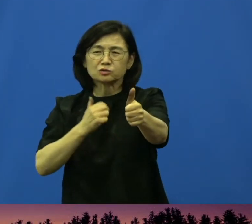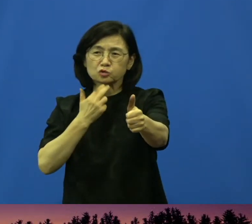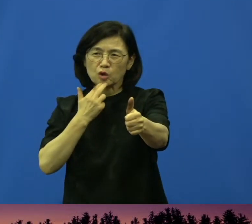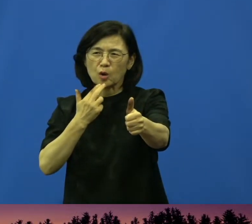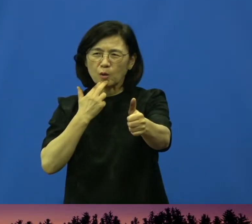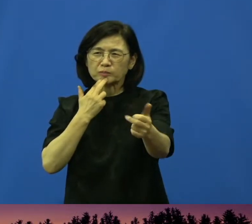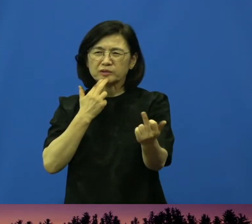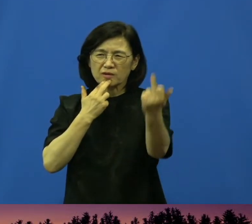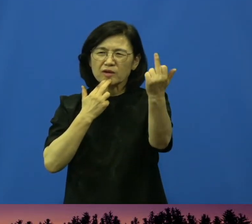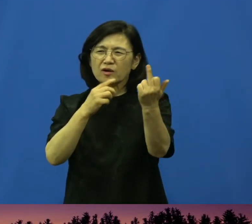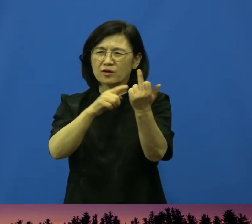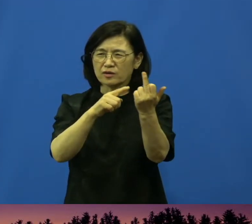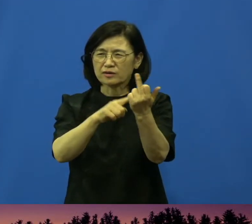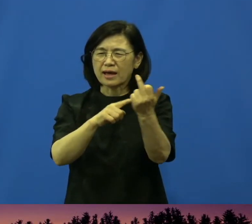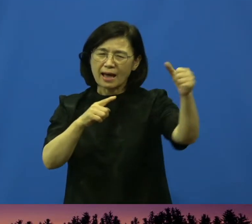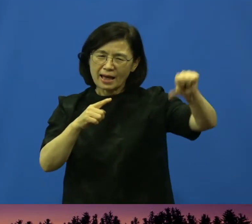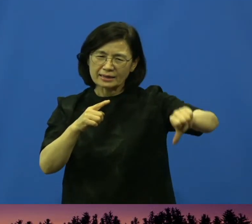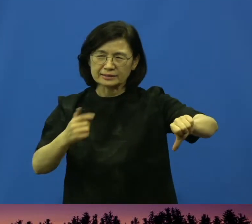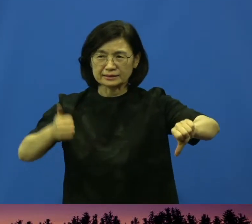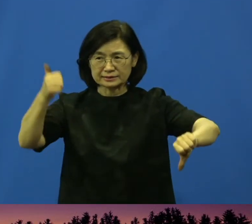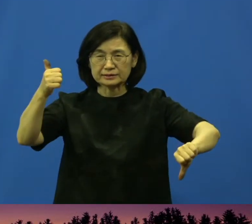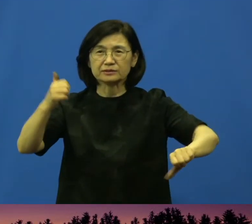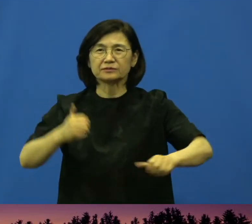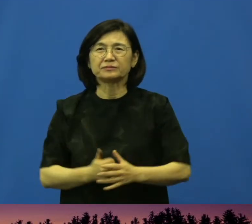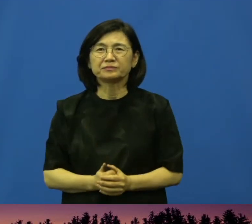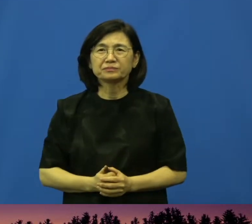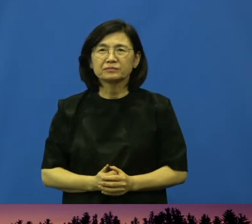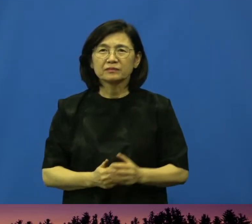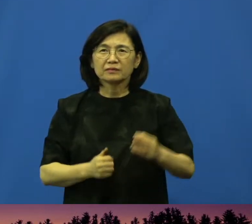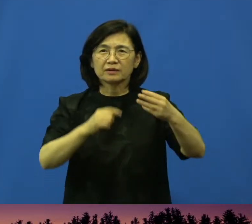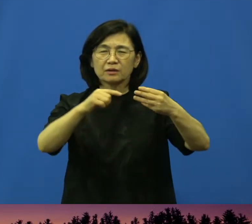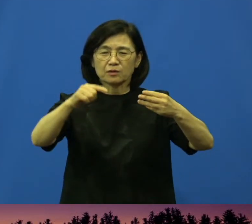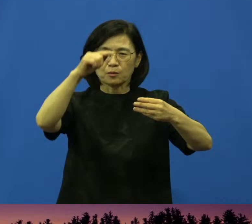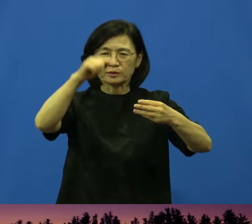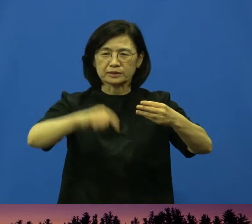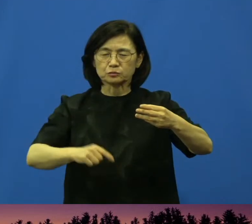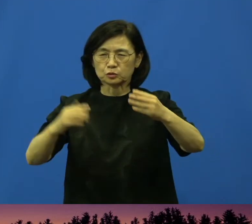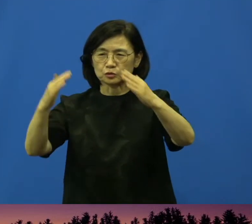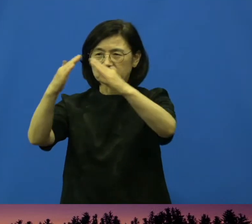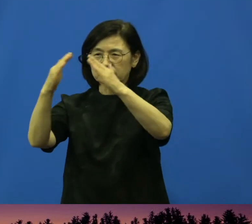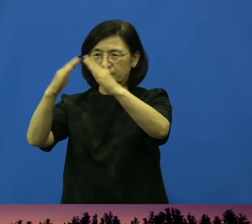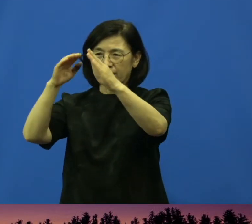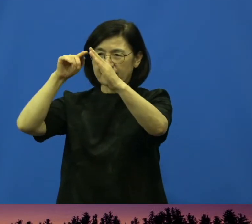또 외삼촌 라반의 집에 가서도 이 야곱을 보면